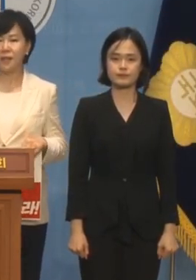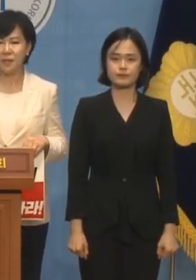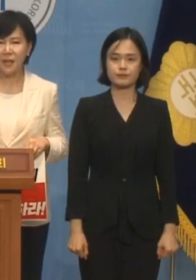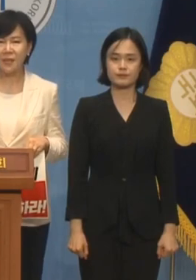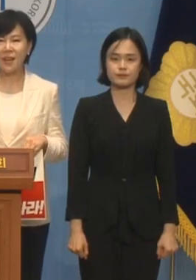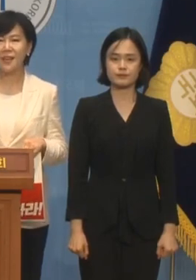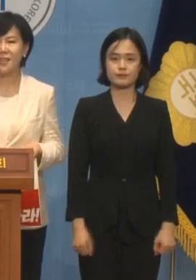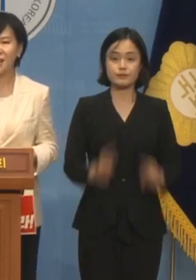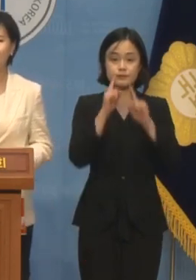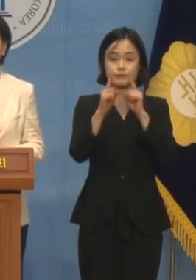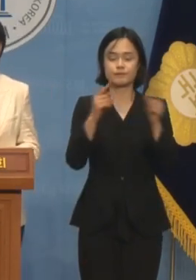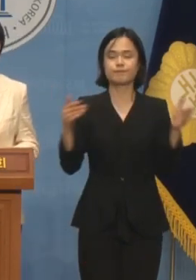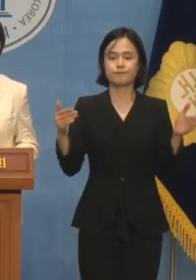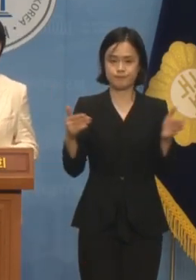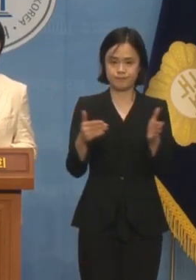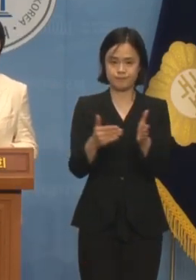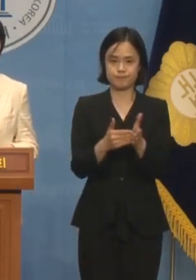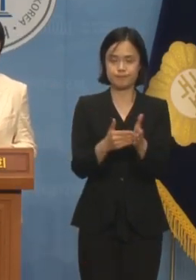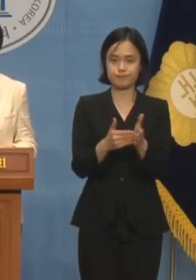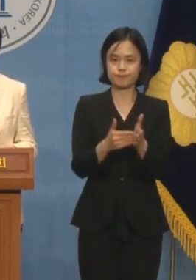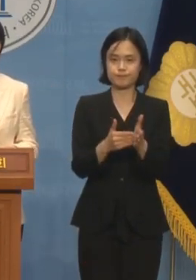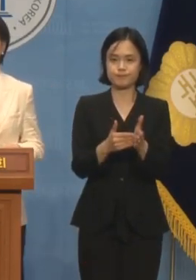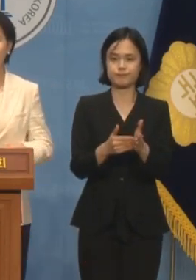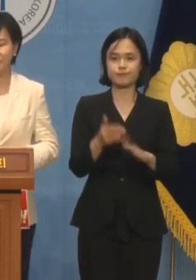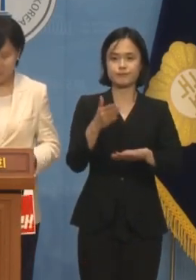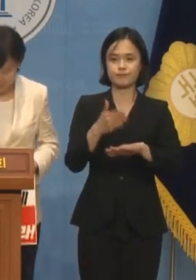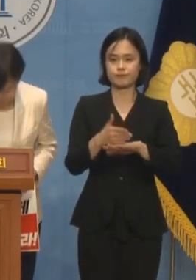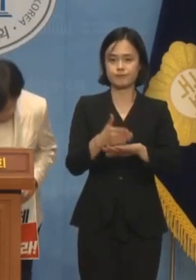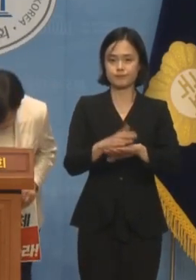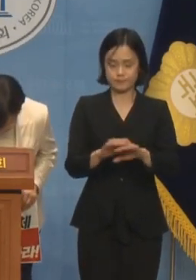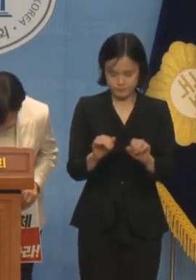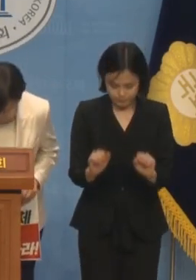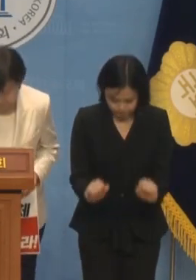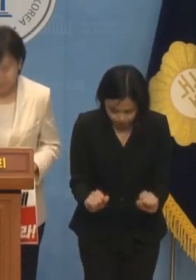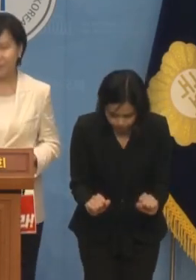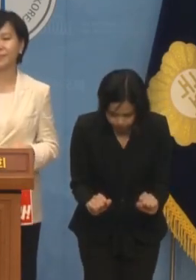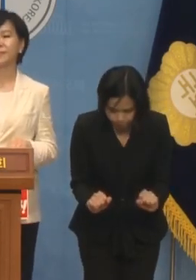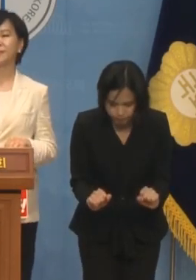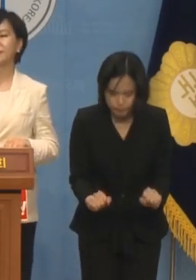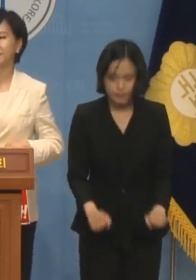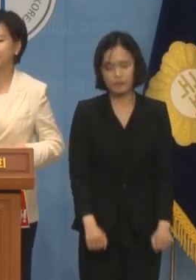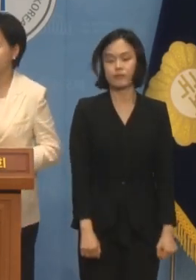네, 감사합니다. 이상으로 기자회견을 마치겠습니다.